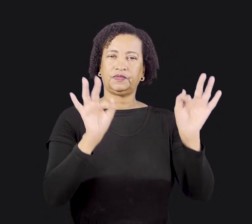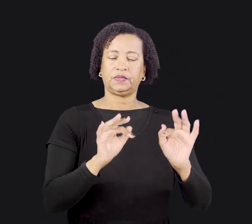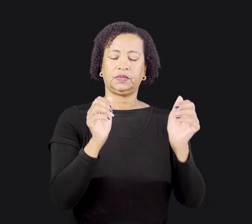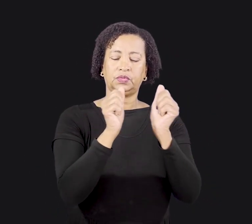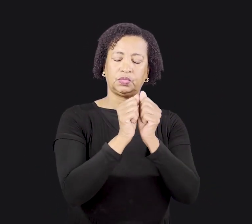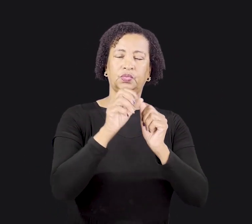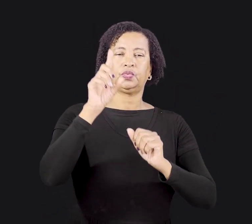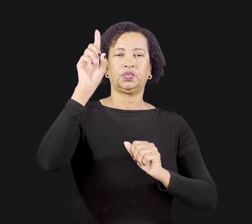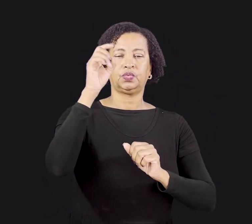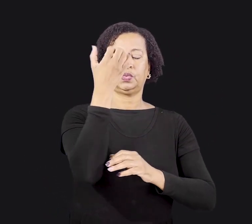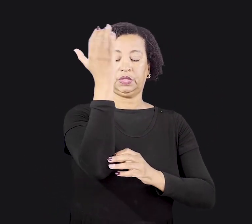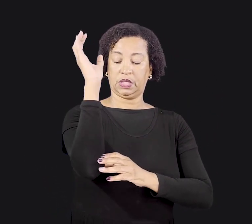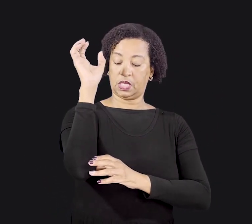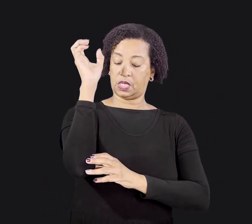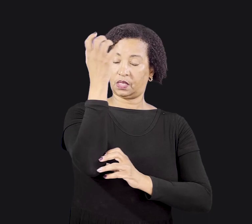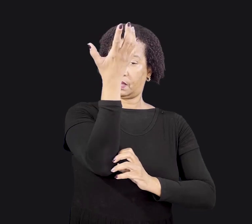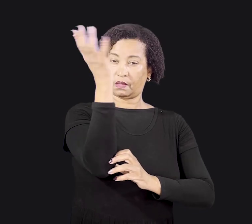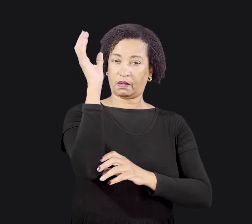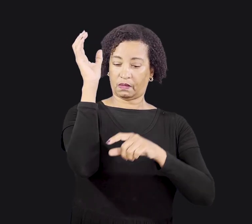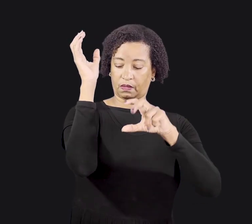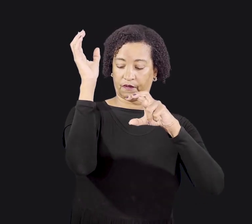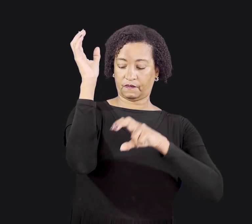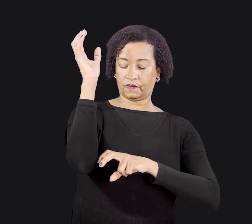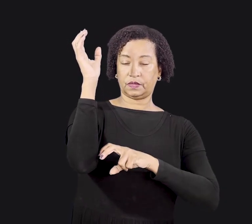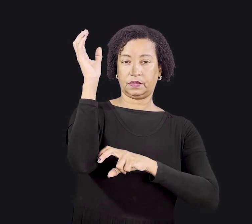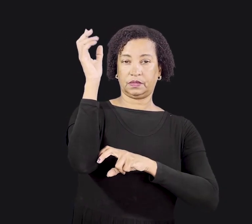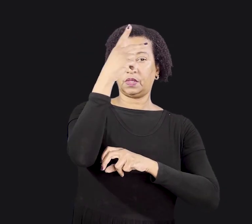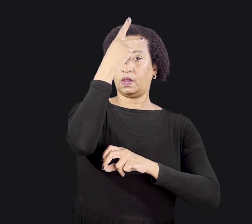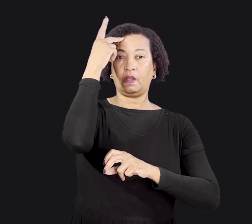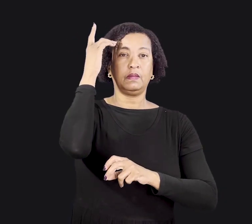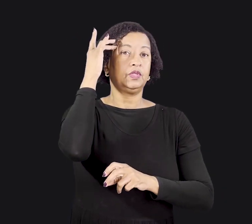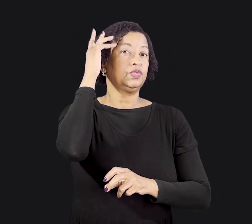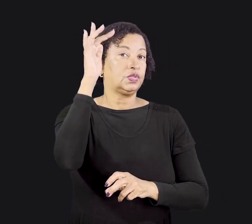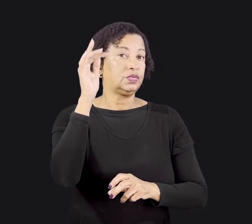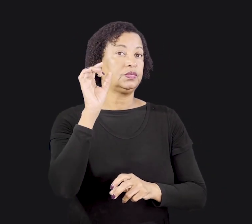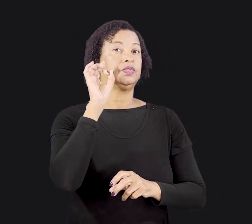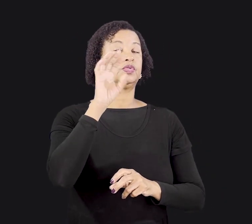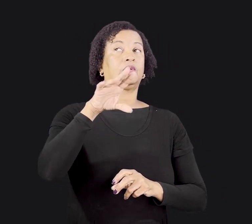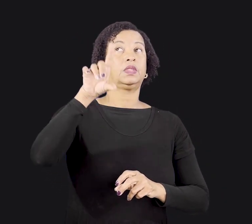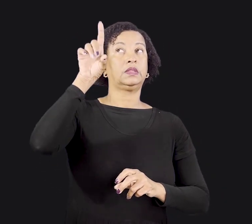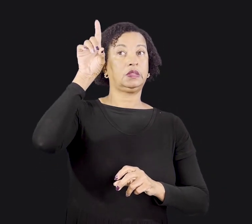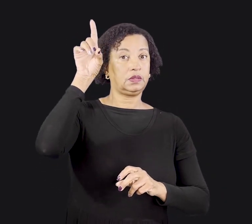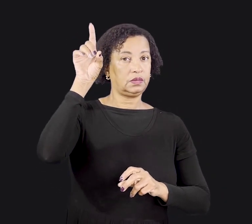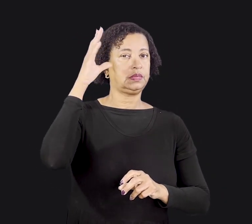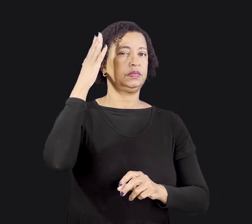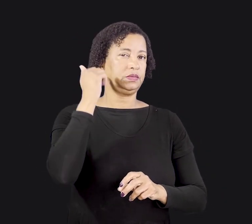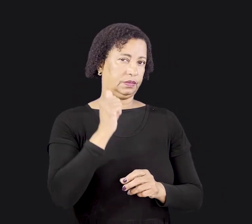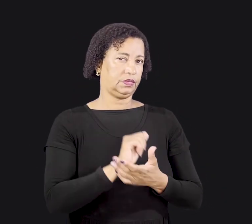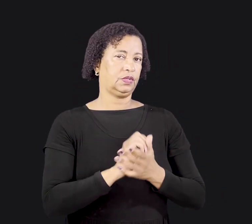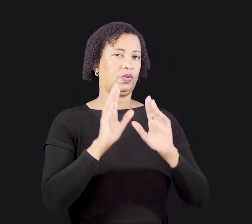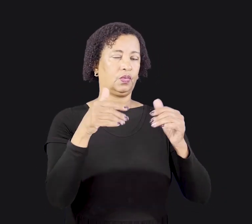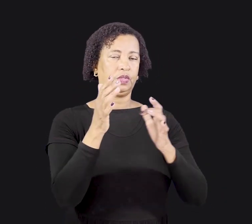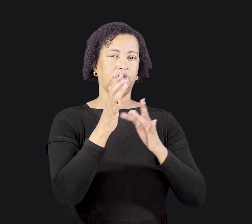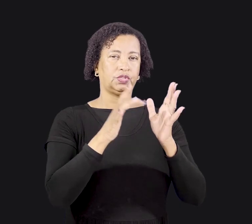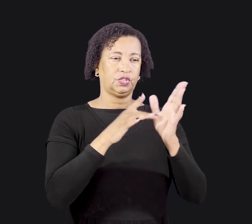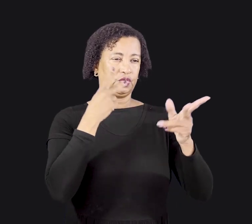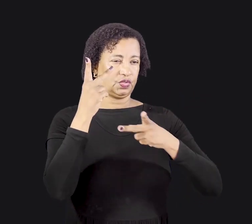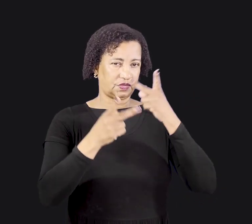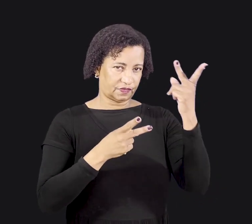Deus debaixo daquela figueira. E ninguém sabia disso a não ser Deus. Quando Jesus falou sobre isso com Natanael,